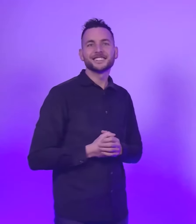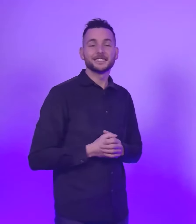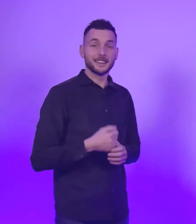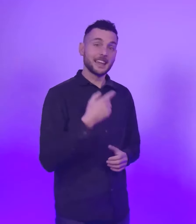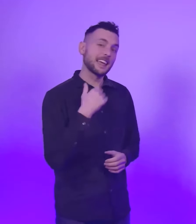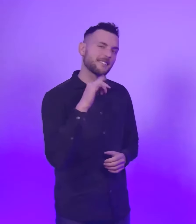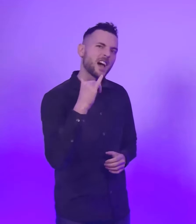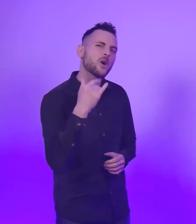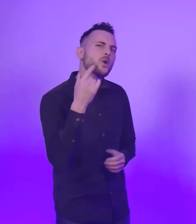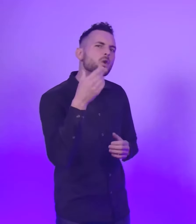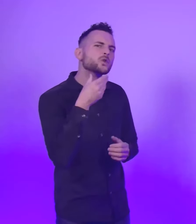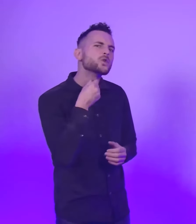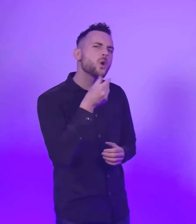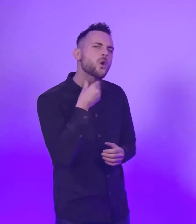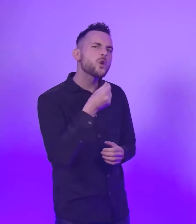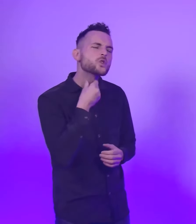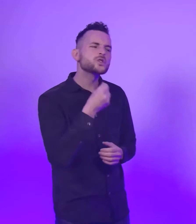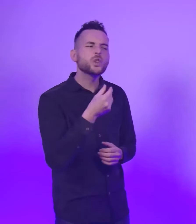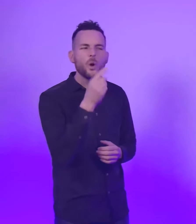dorst gekregen, Olly.